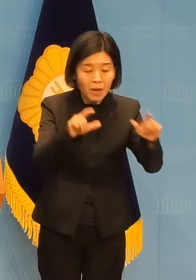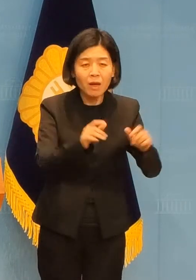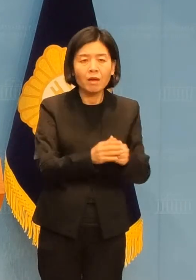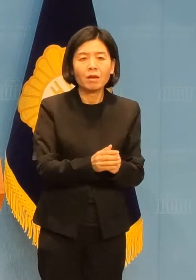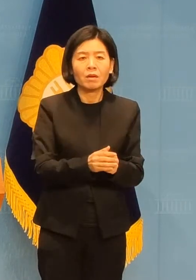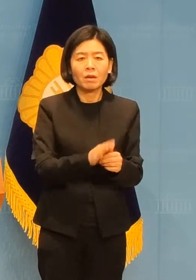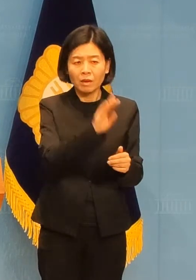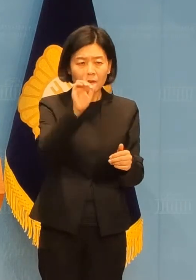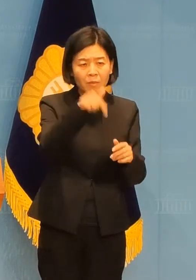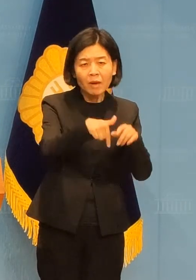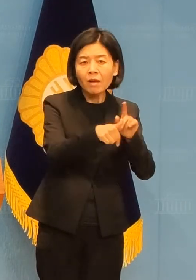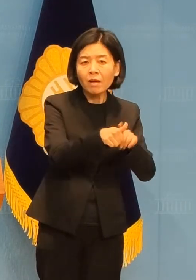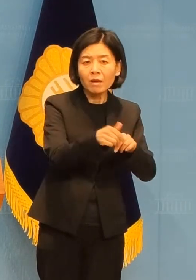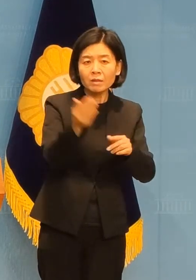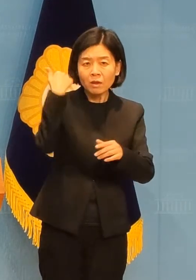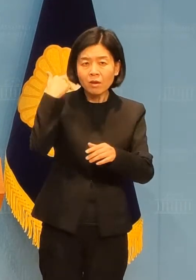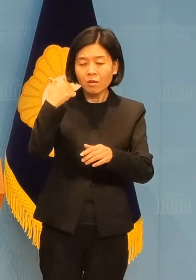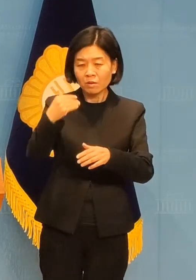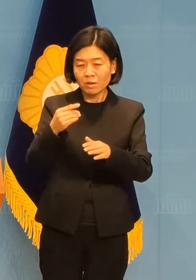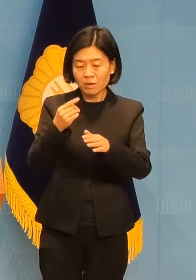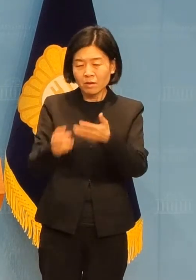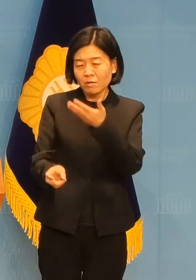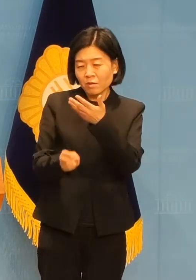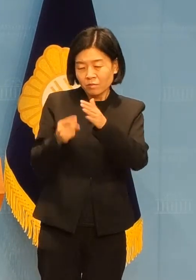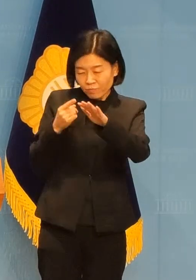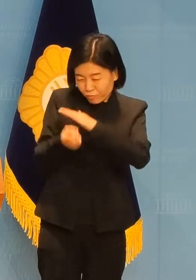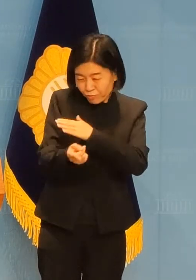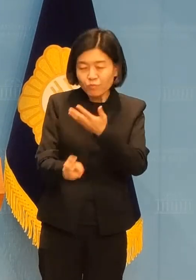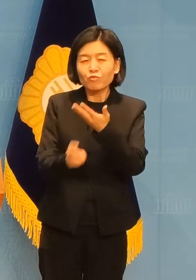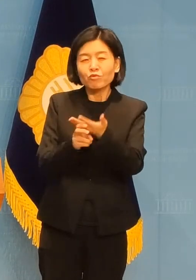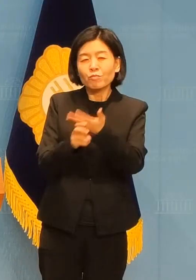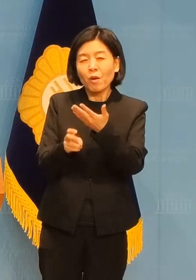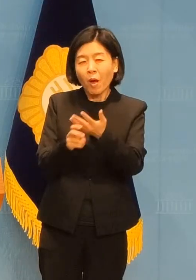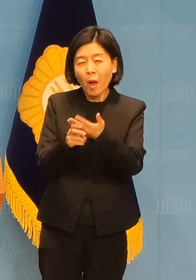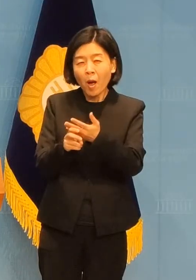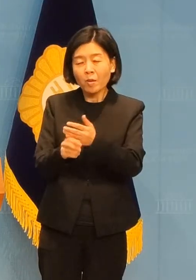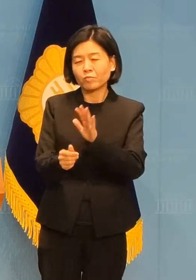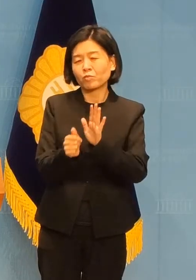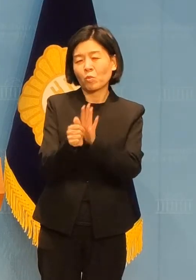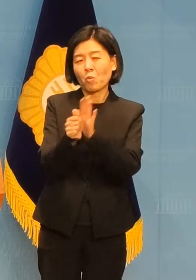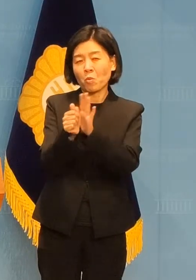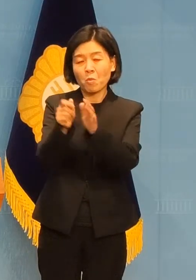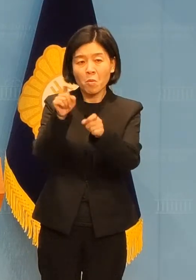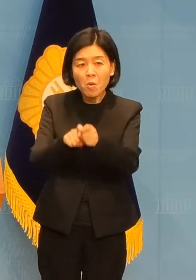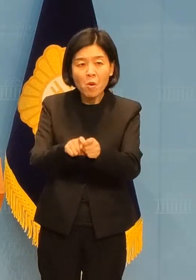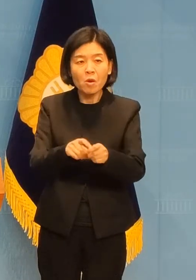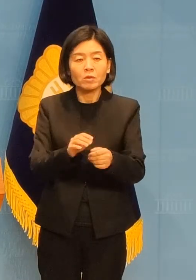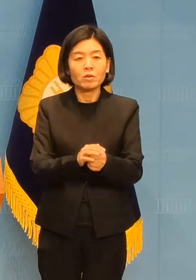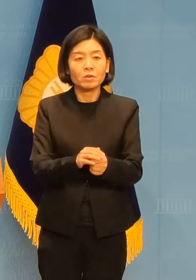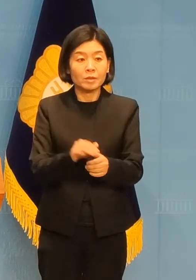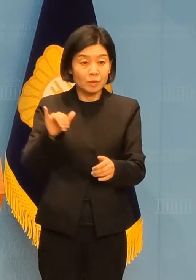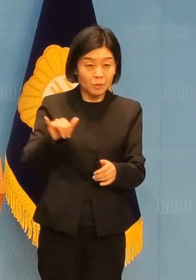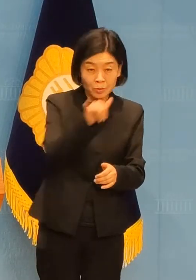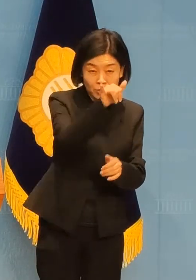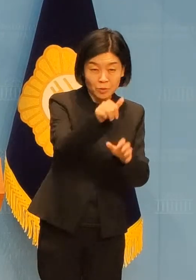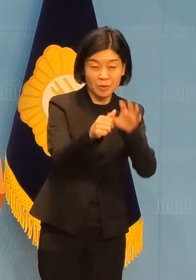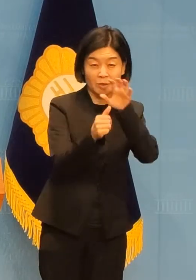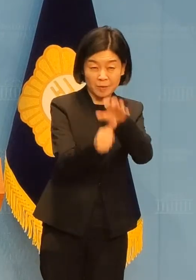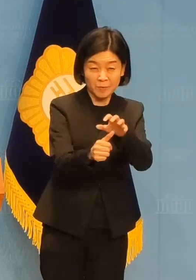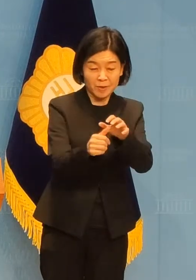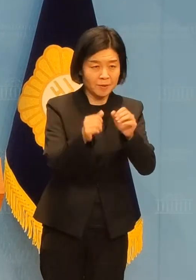계엄을 뒷받침하기 위해 출국 금지팀 대기, 수용 공간 확보까지 직접 지시한